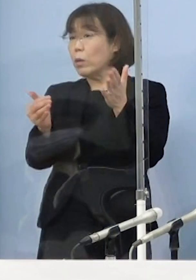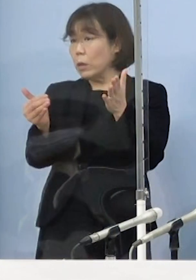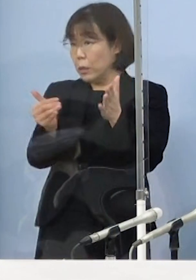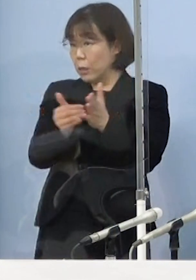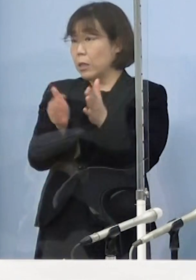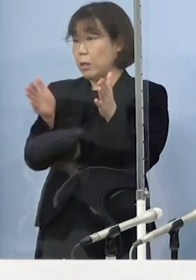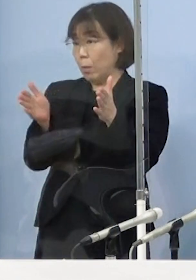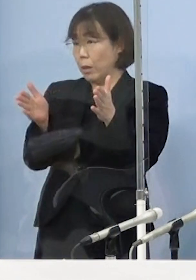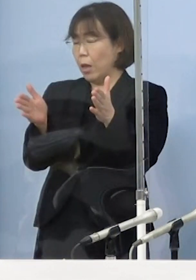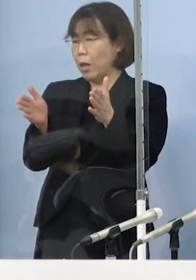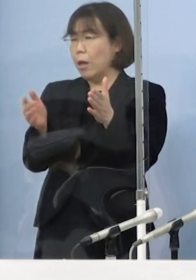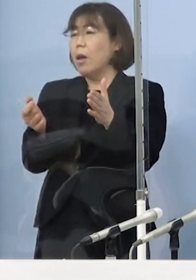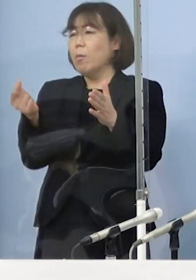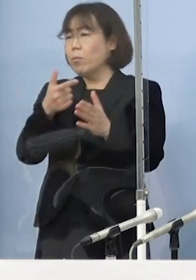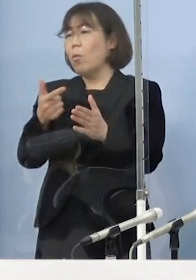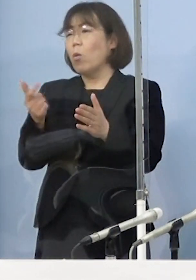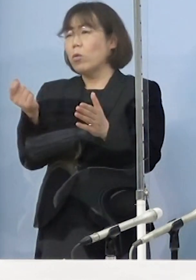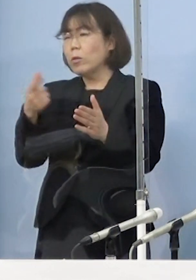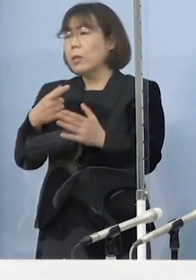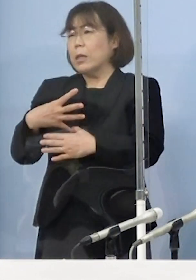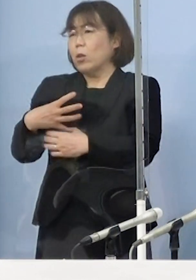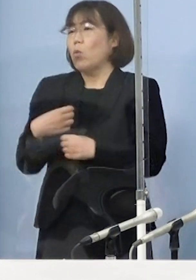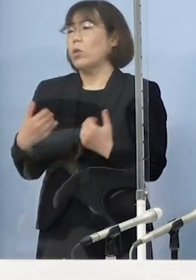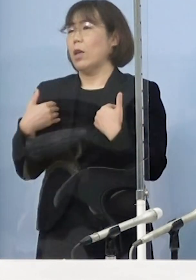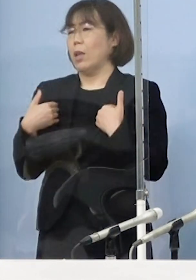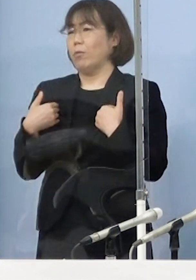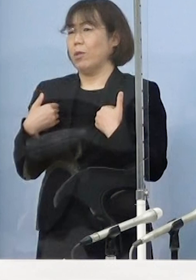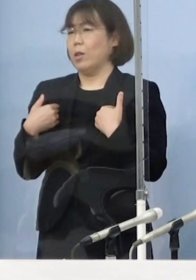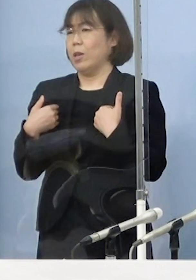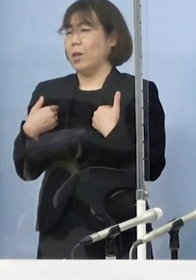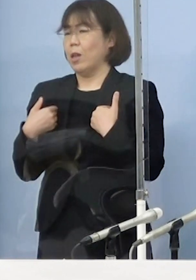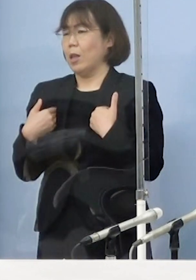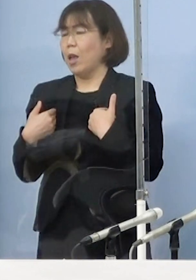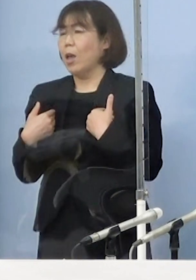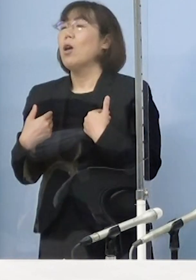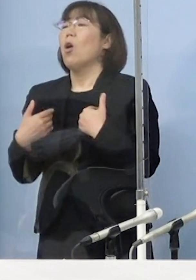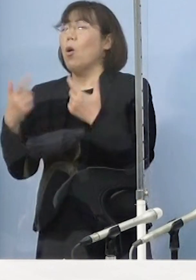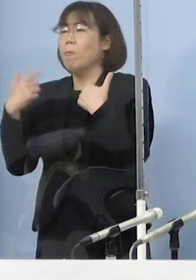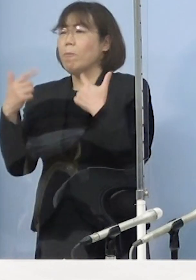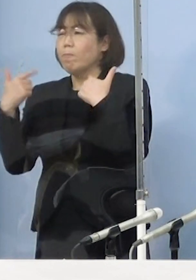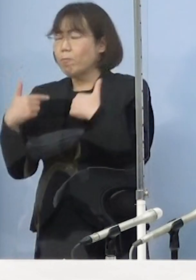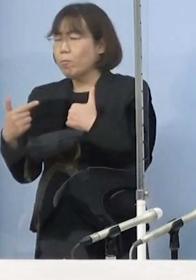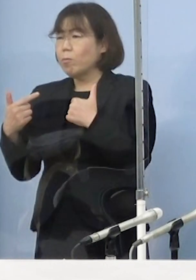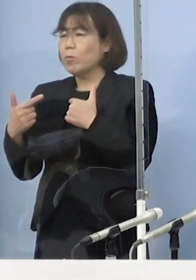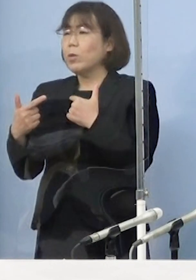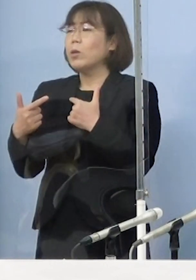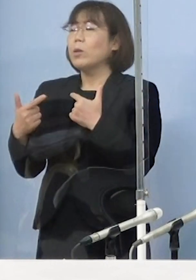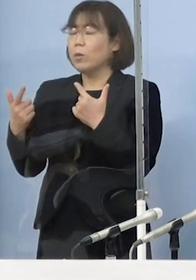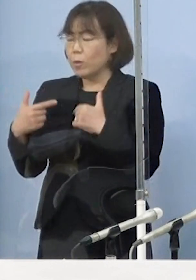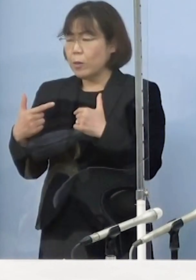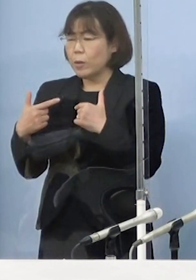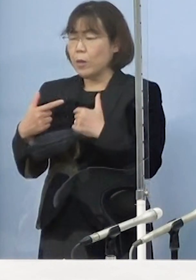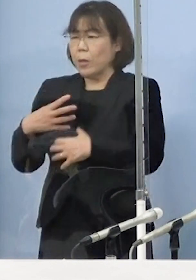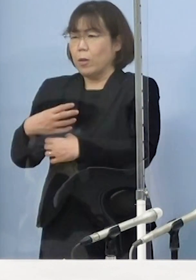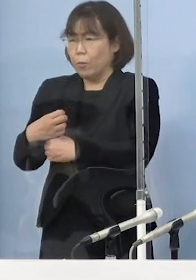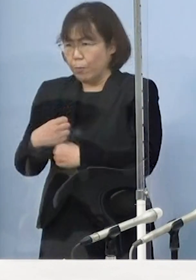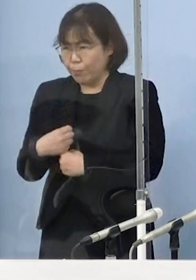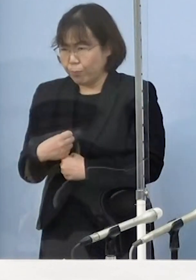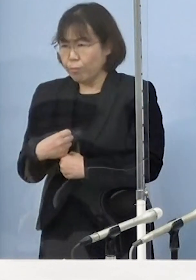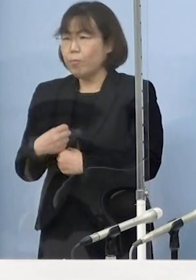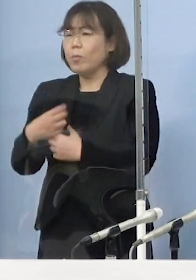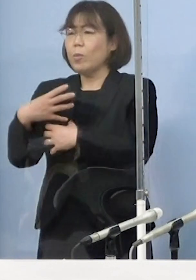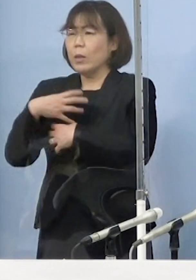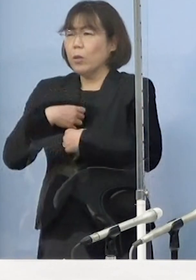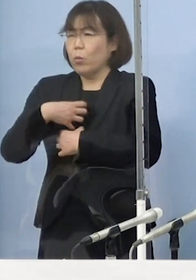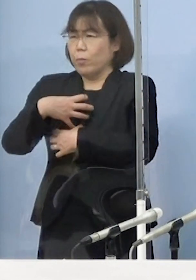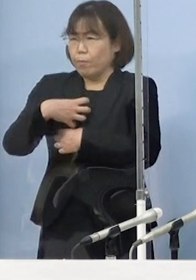次の警戒態勢ということで、常に臨戦態勢でここまでの緩和まず当面臨んでいく